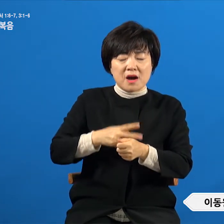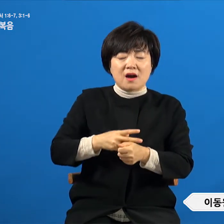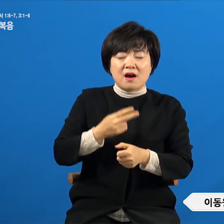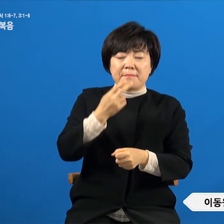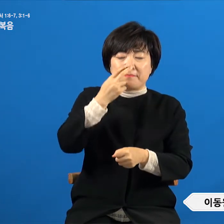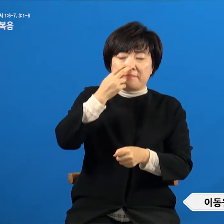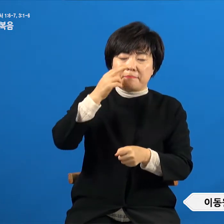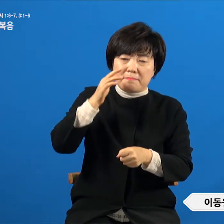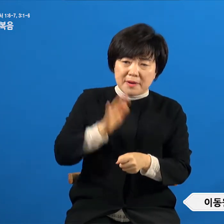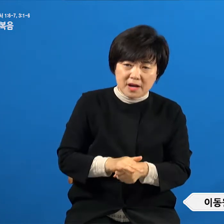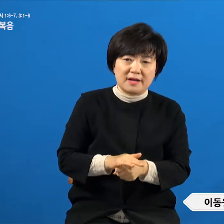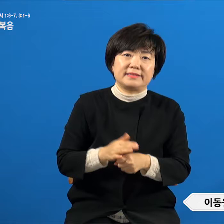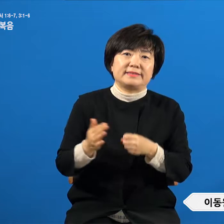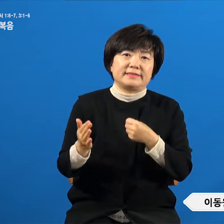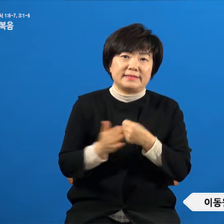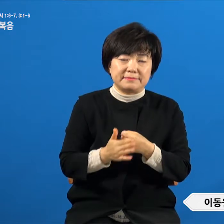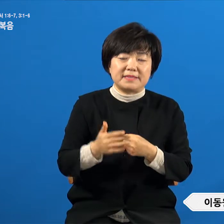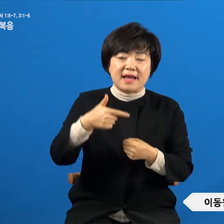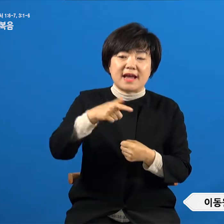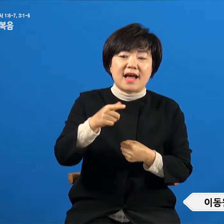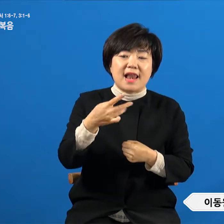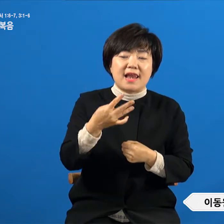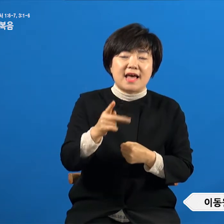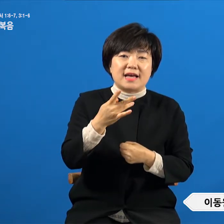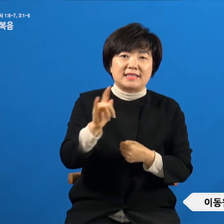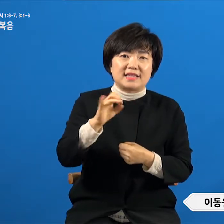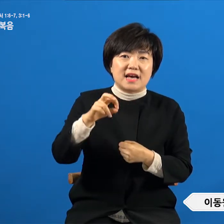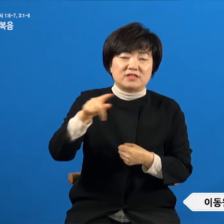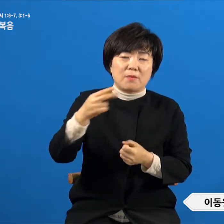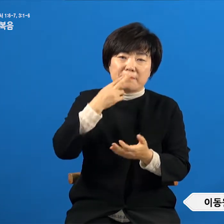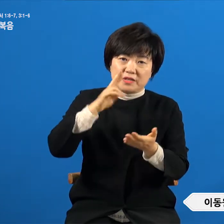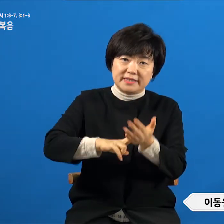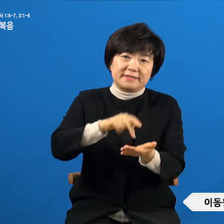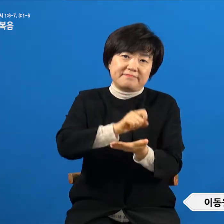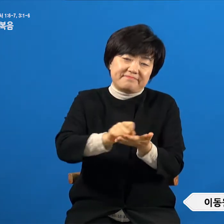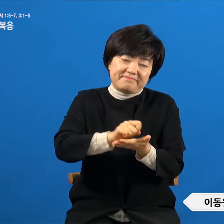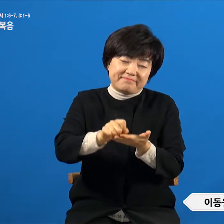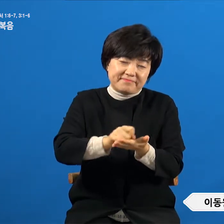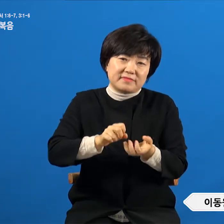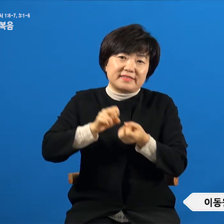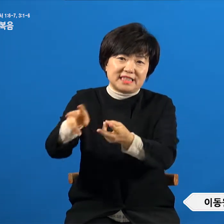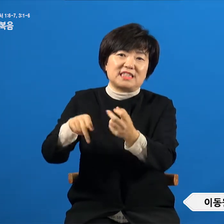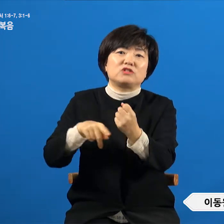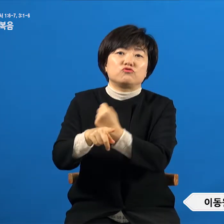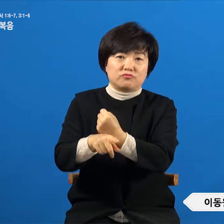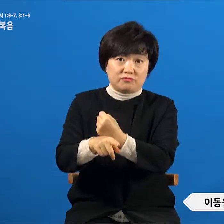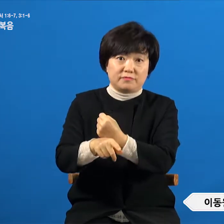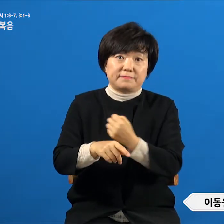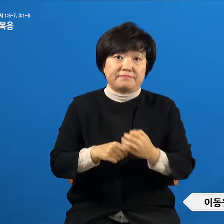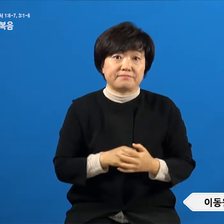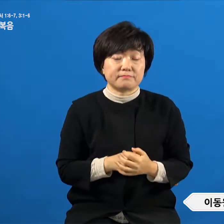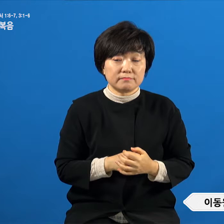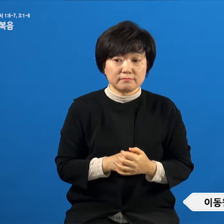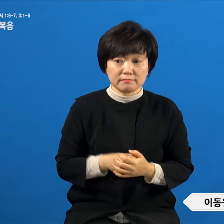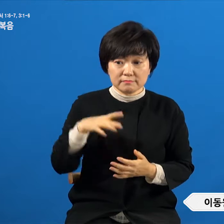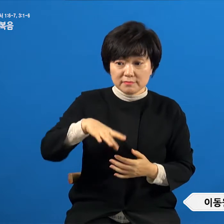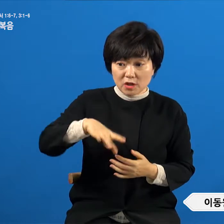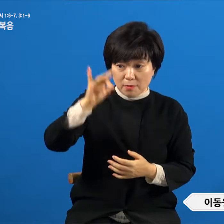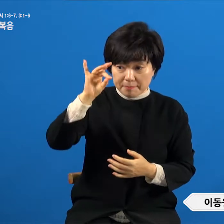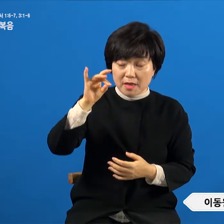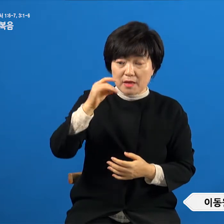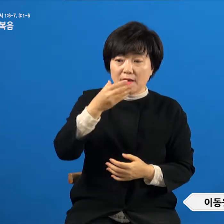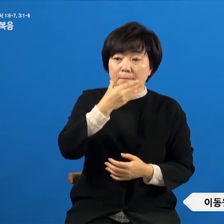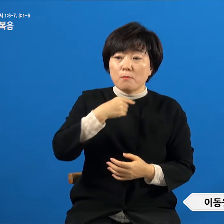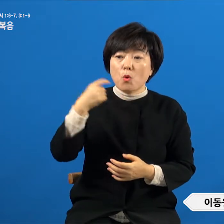갈라디아서라는 편지를 쓰게 되는 중요한 배경입니다. 자, 그러면 애초에 이 갈라디아 땅에